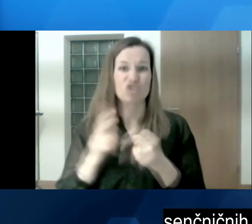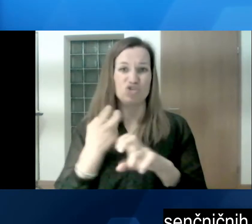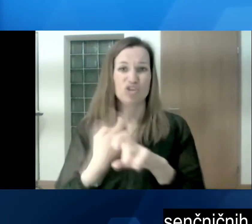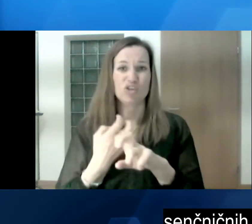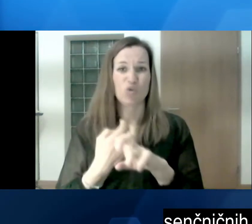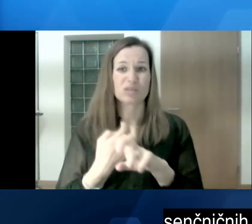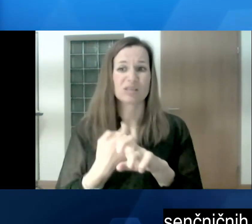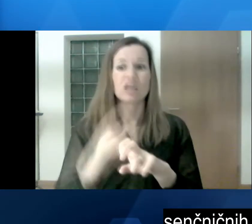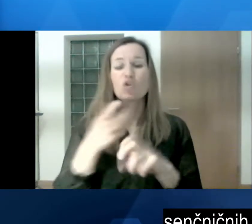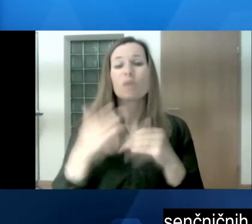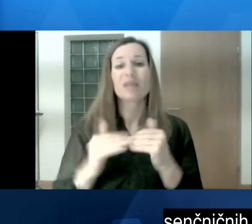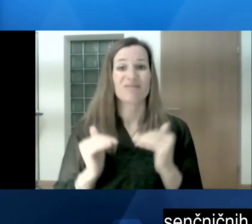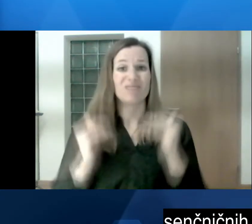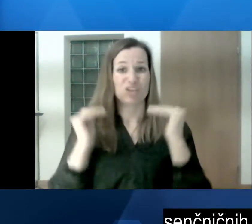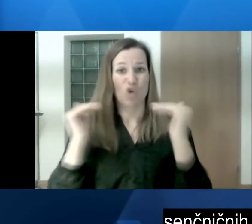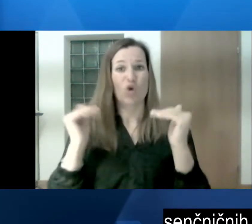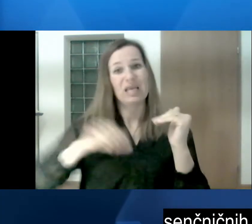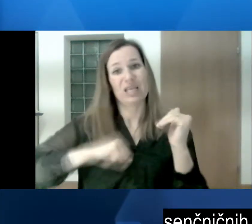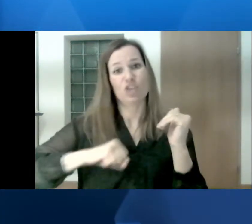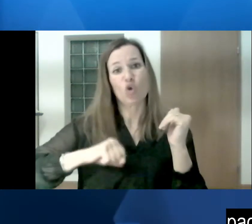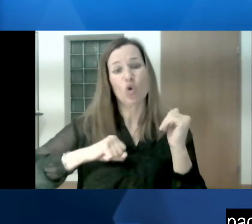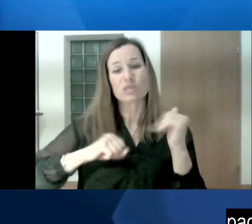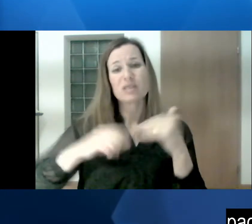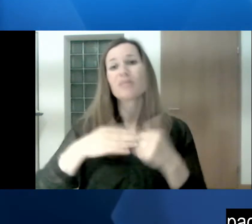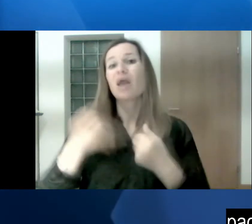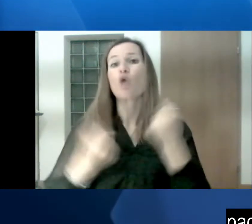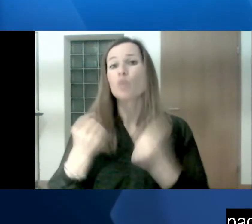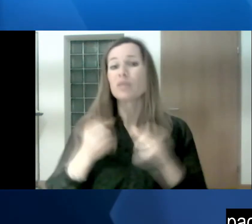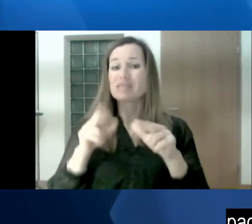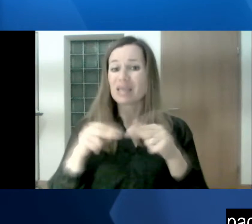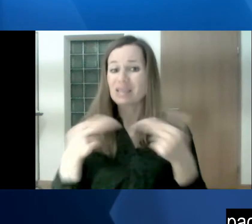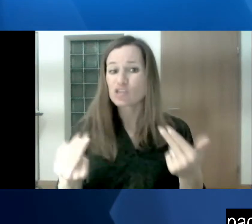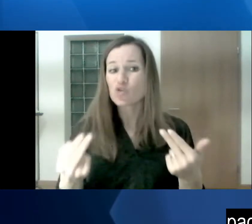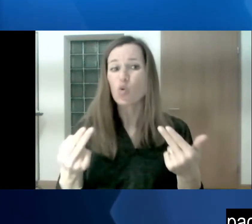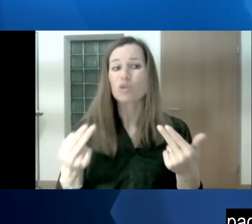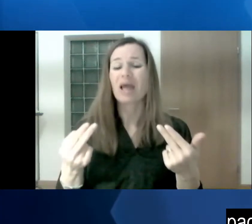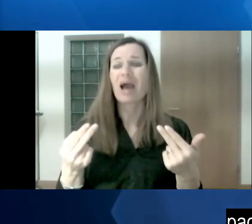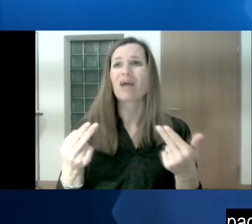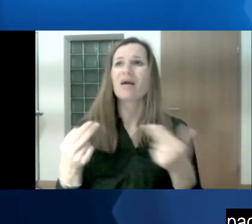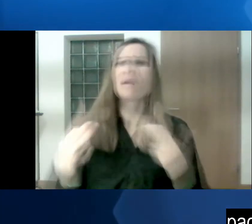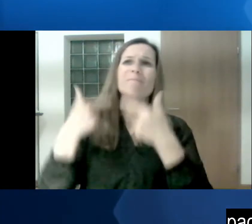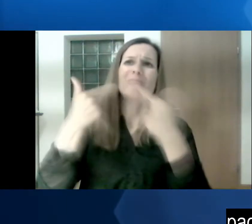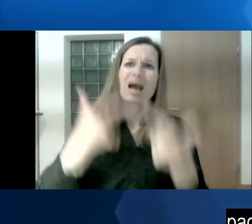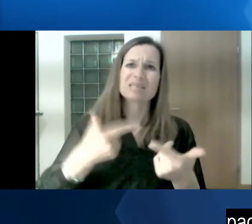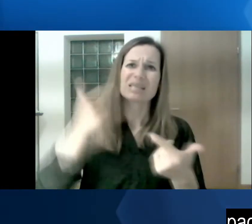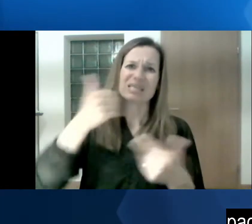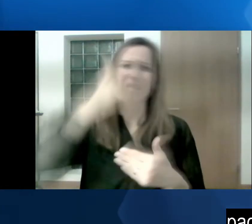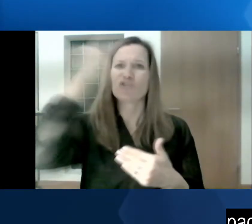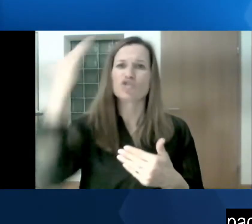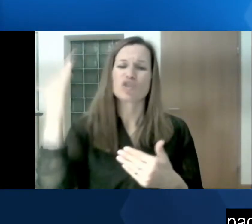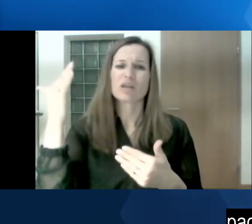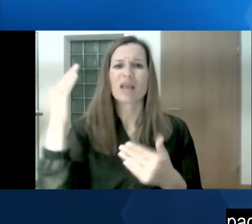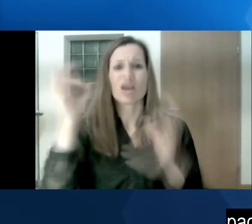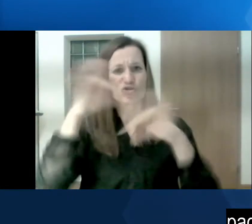visokih hitrostih, se pravi avtomobilskih nezgodah, padcih iz višine, žal še